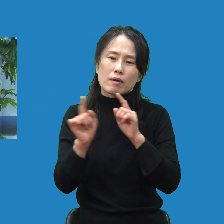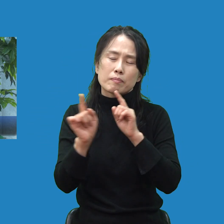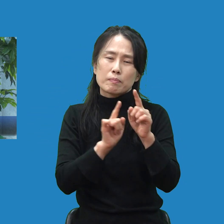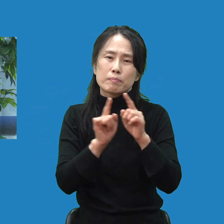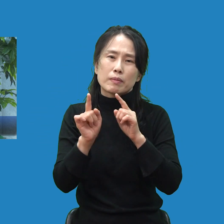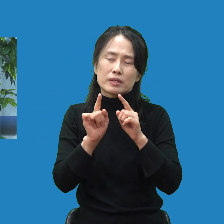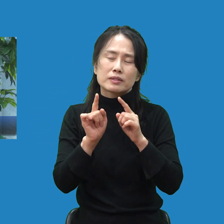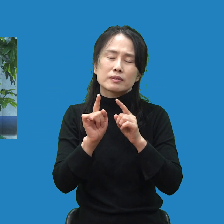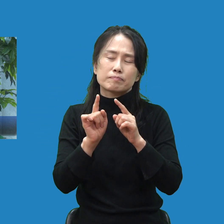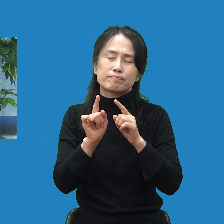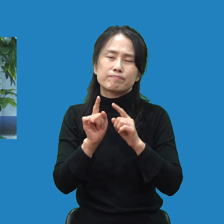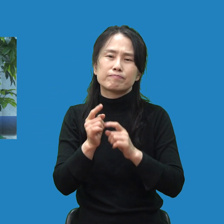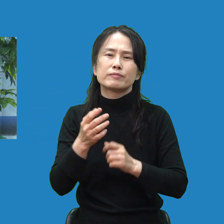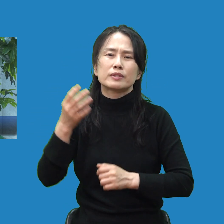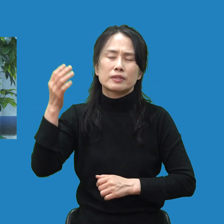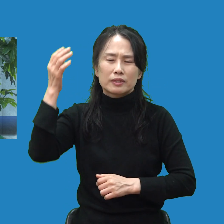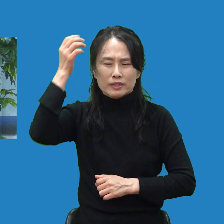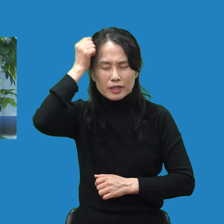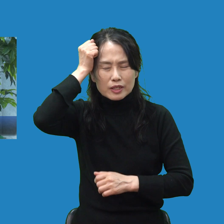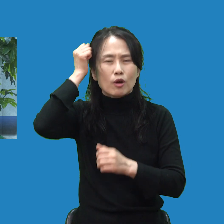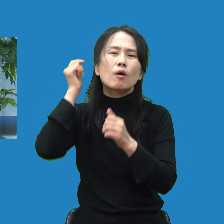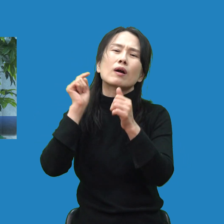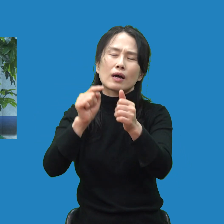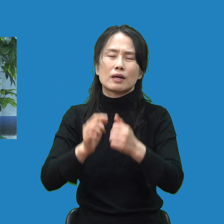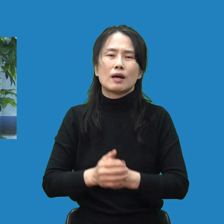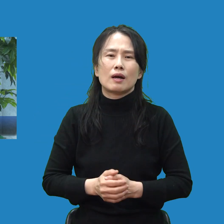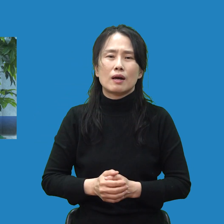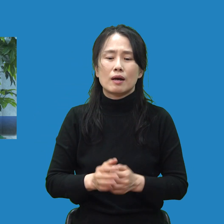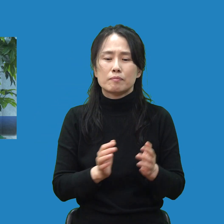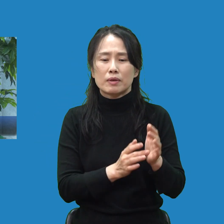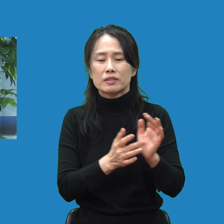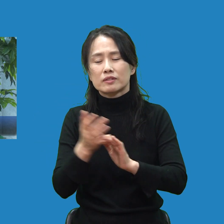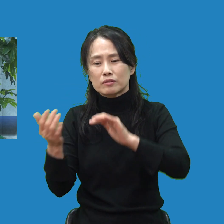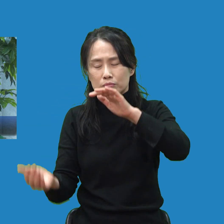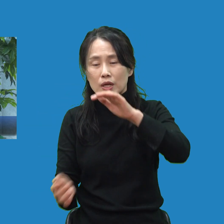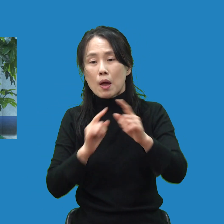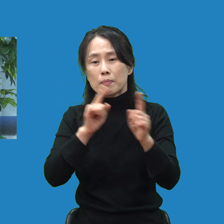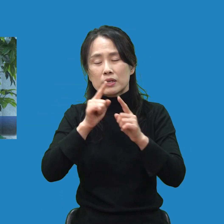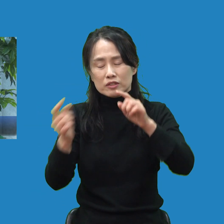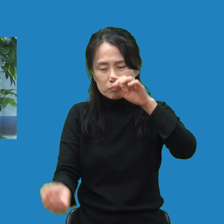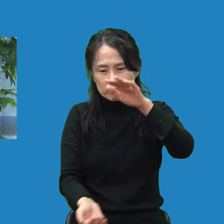사건을 말씀의 성취자인 나를 믿으라는 거예요.